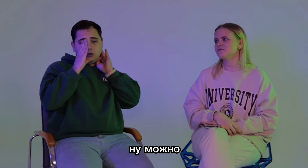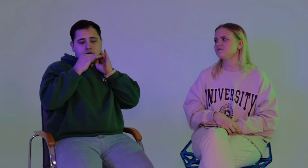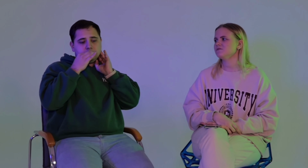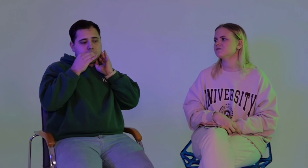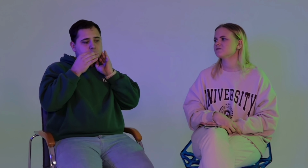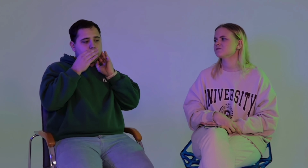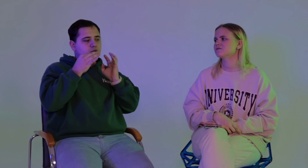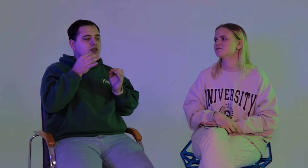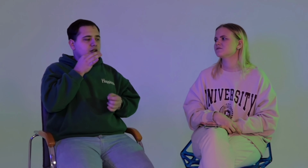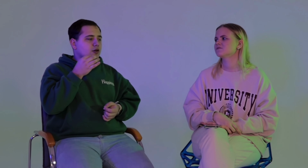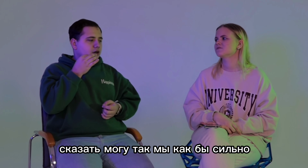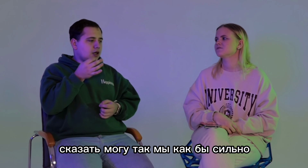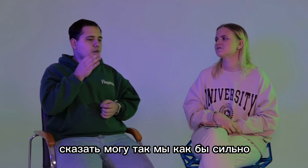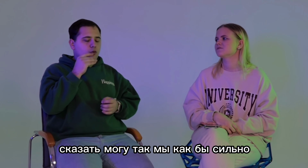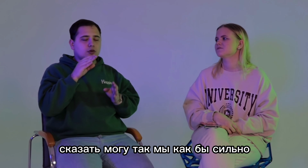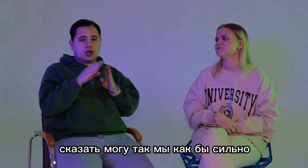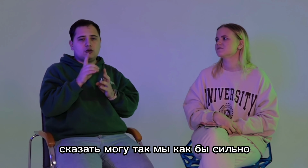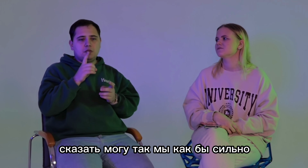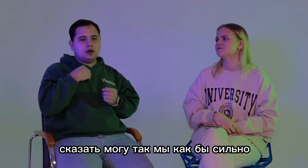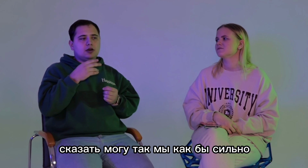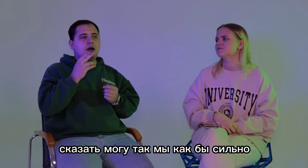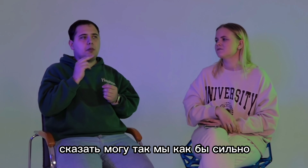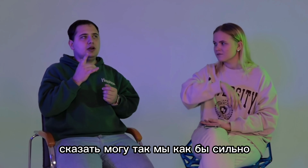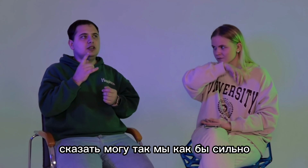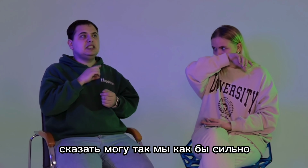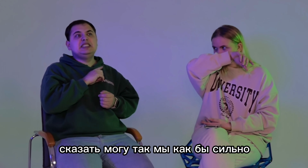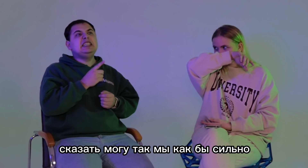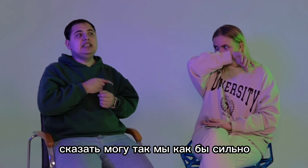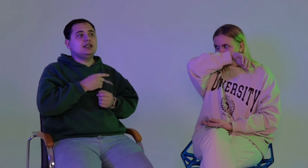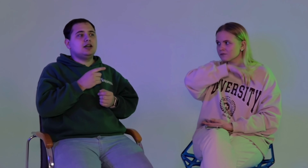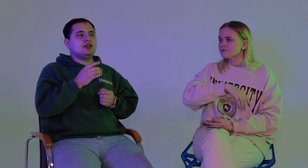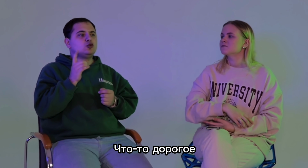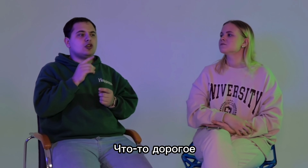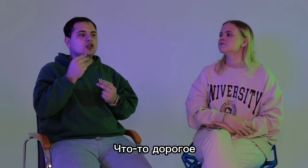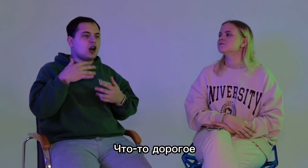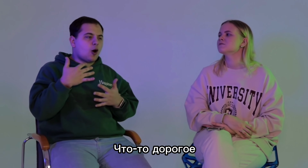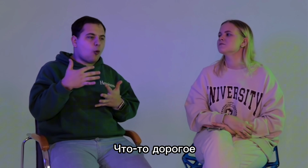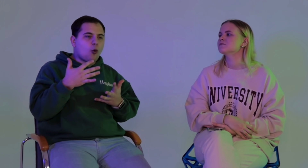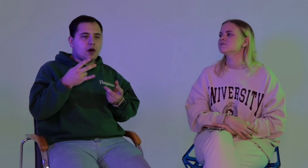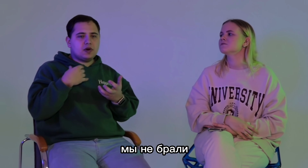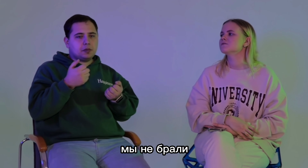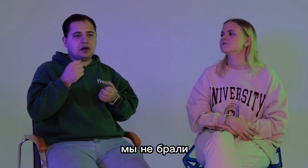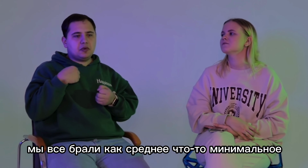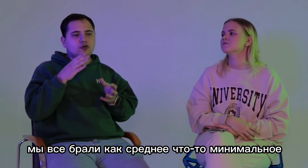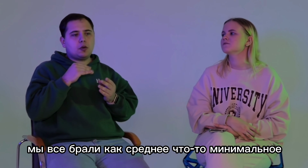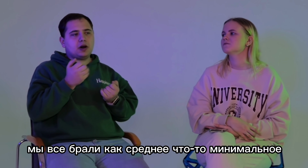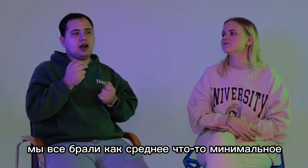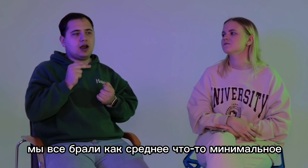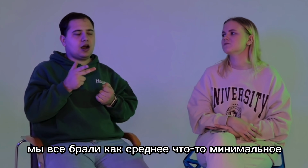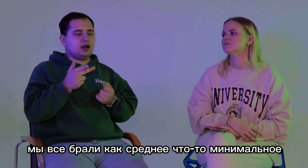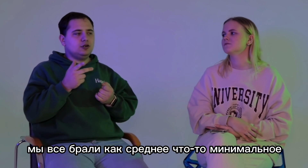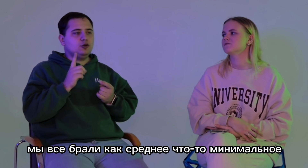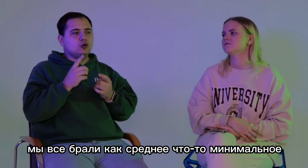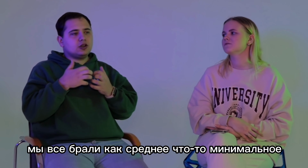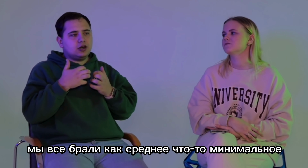могу сказать, могу так, что мы как бы сильно, что-то дорогое, мы не понимаем, мы все брали как что-то